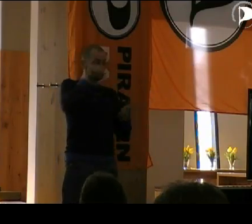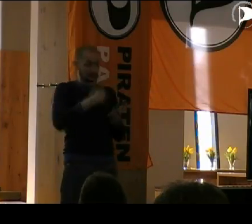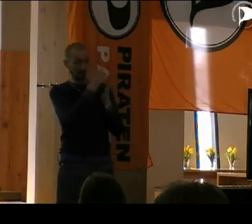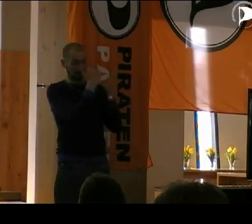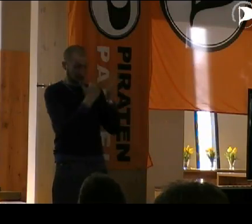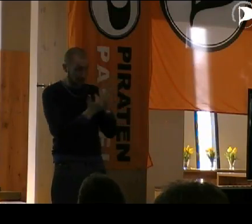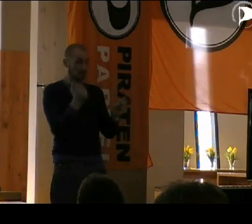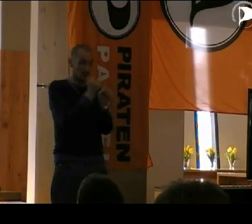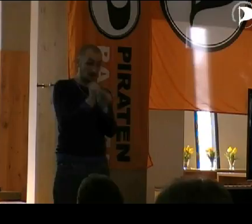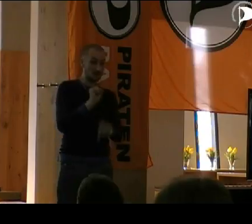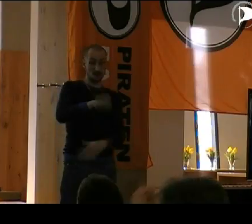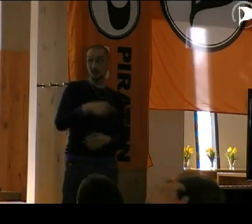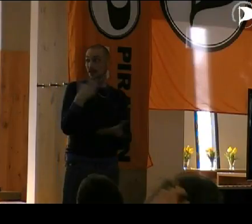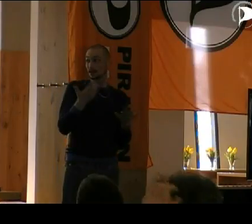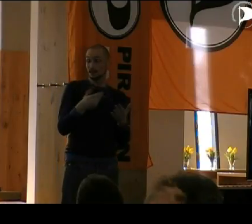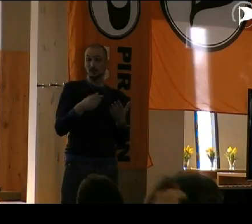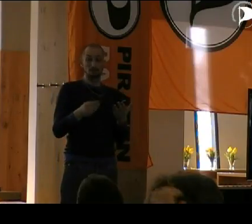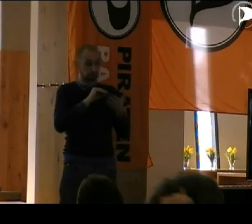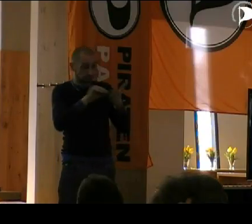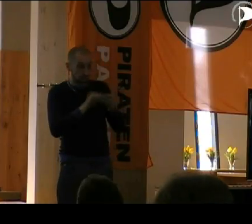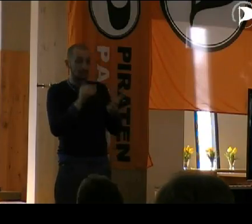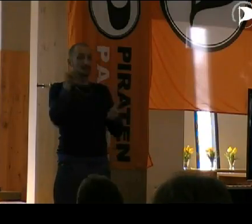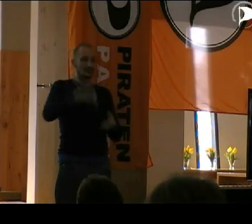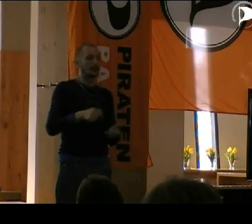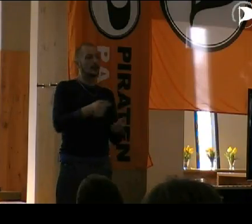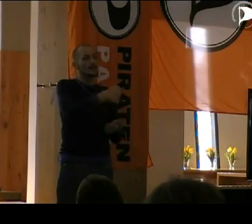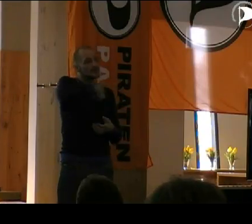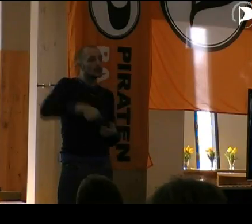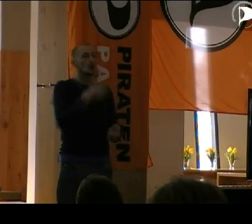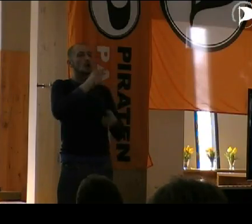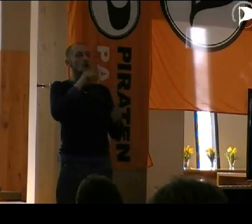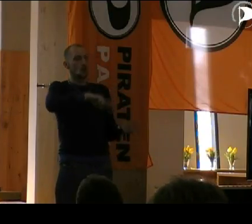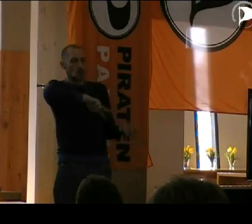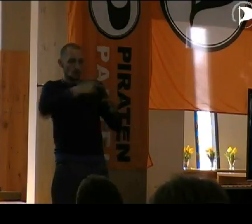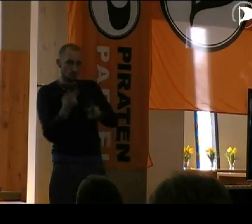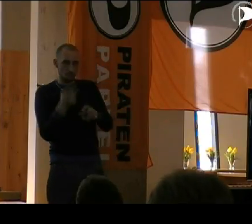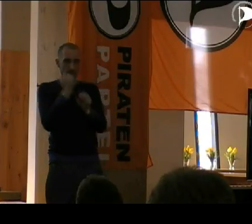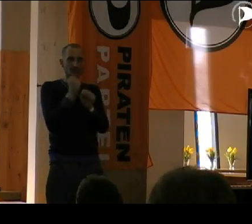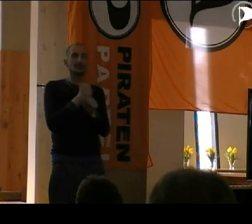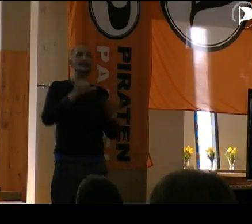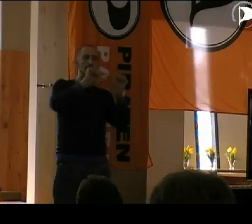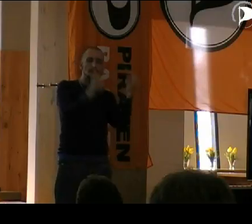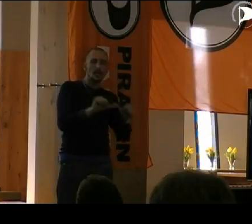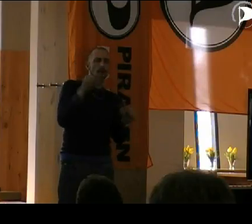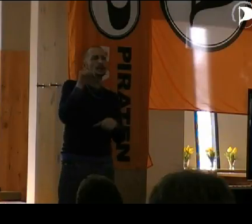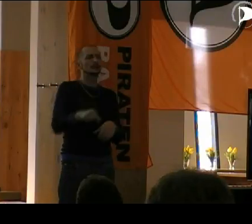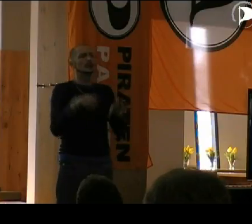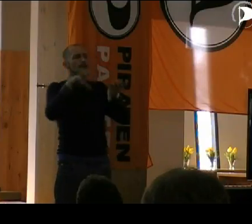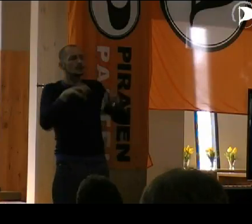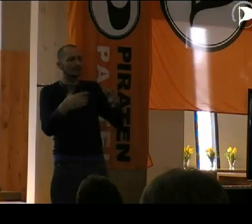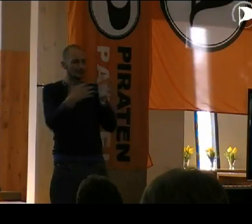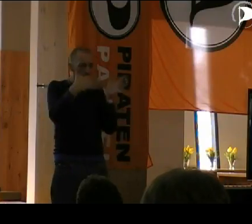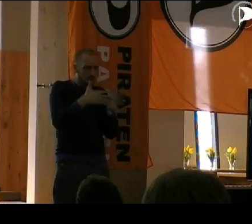informationen an der sternwanderung und und da sind dass wir im prinzip ja ein netter